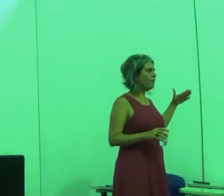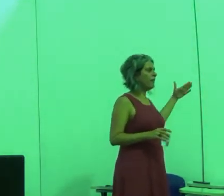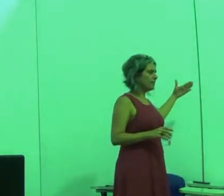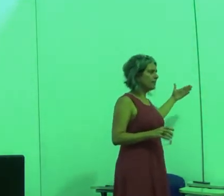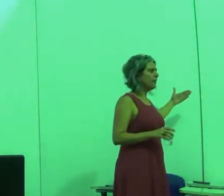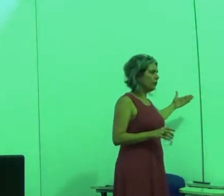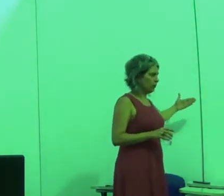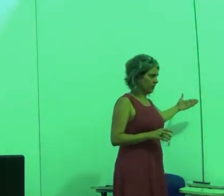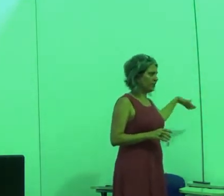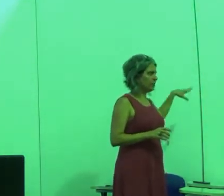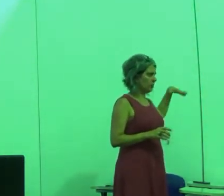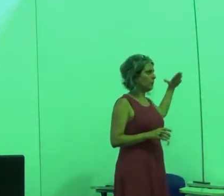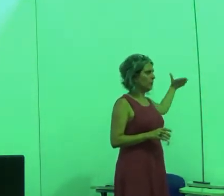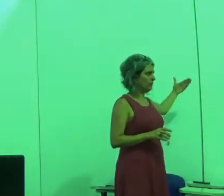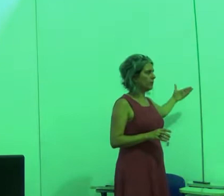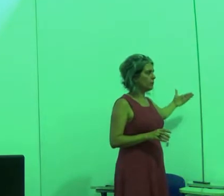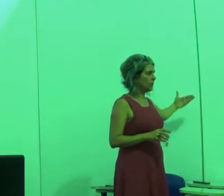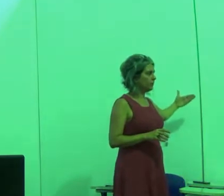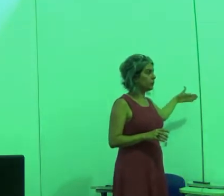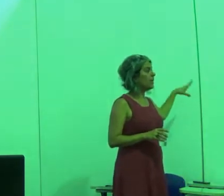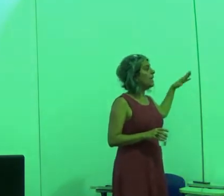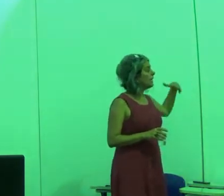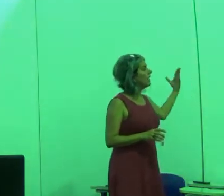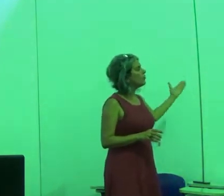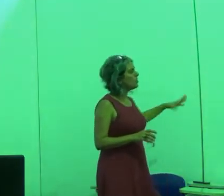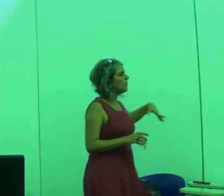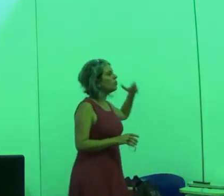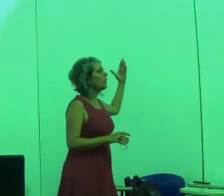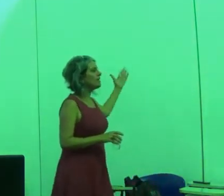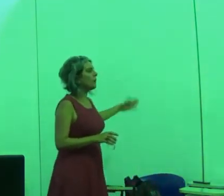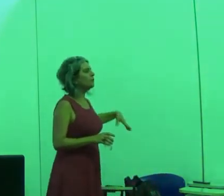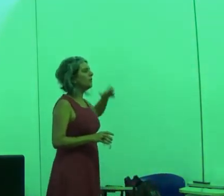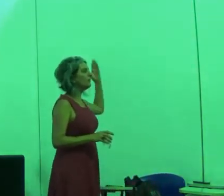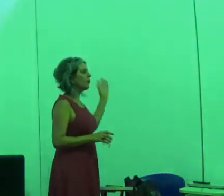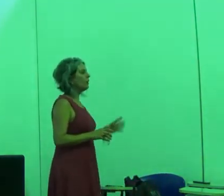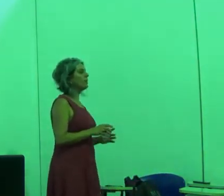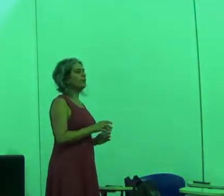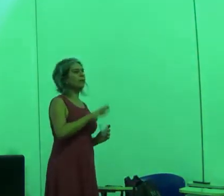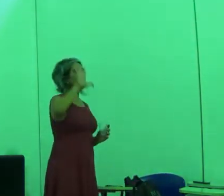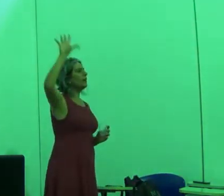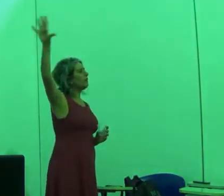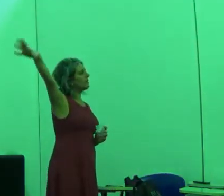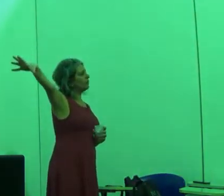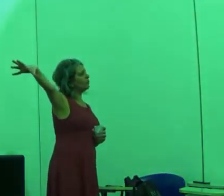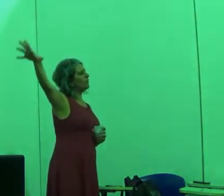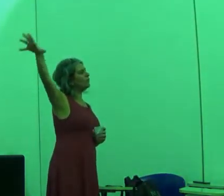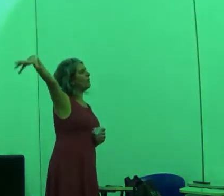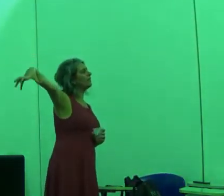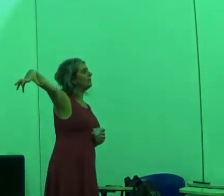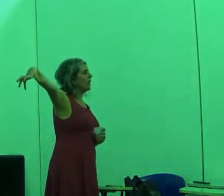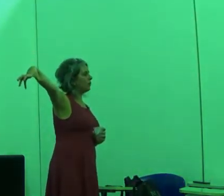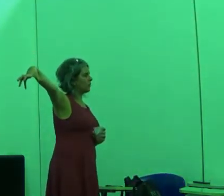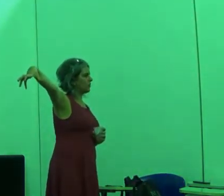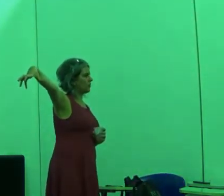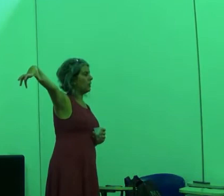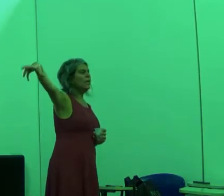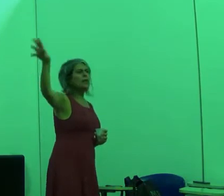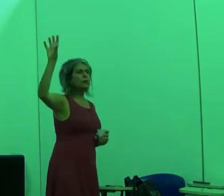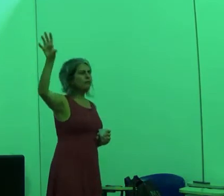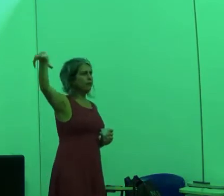feiras anteriores, que chama Primavera dos Livros, que era justamente o nascimento dessa coisa que não entrava nas feiras das majors. E quando eu falo